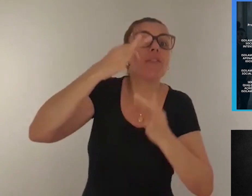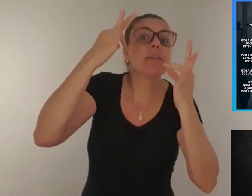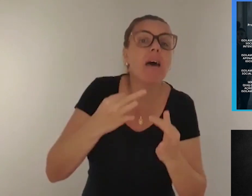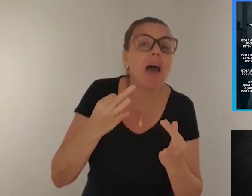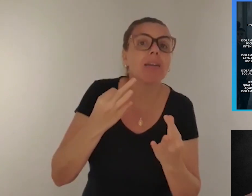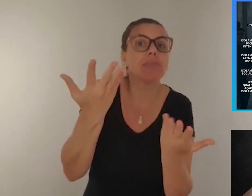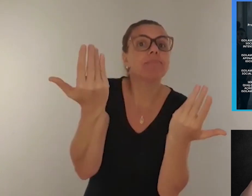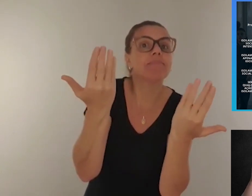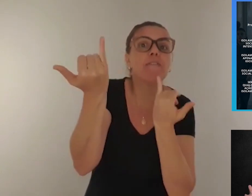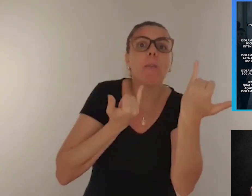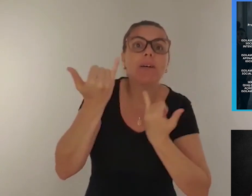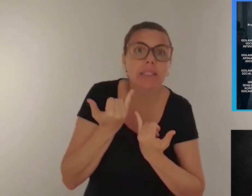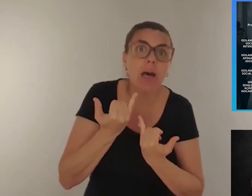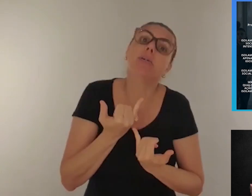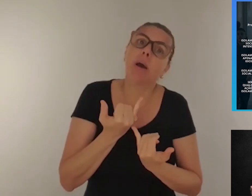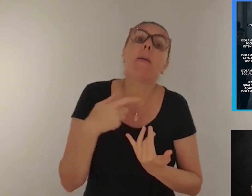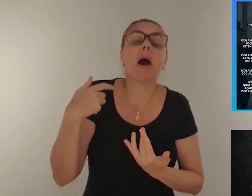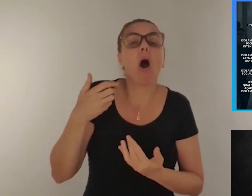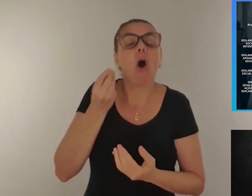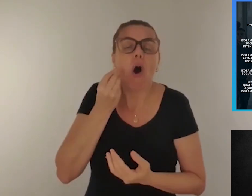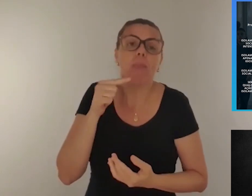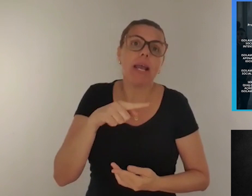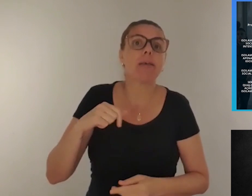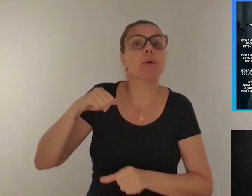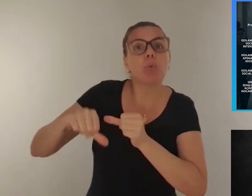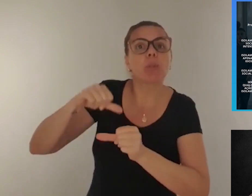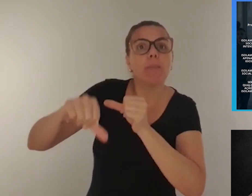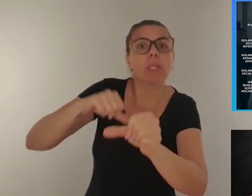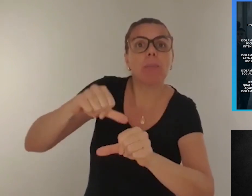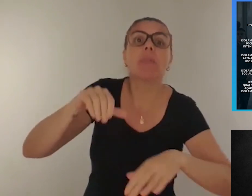jogo é buscar o julgamento correto, dado o peso da evidência, sabendo que esse